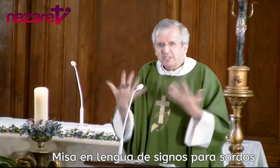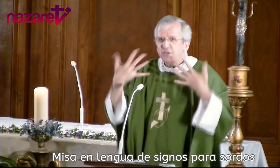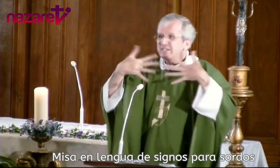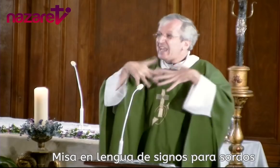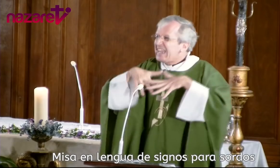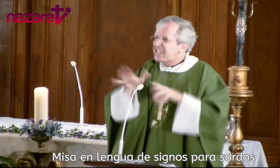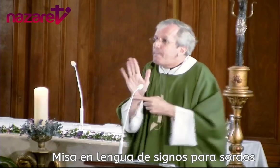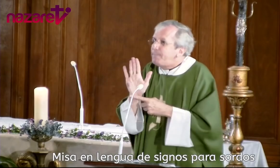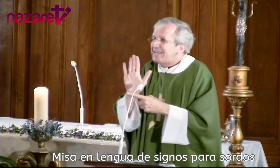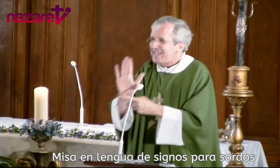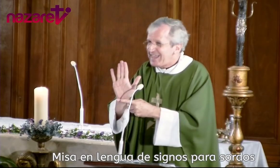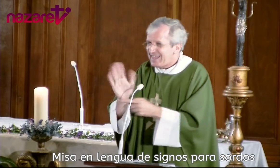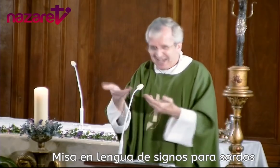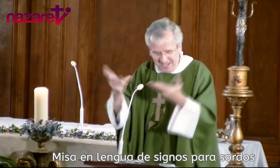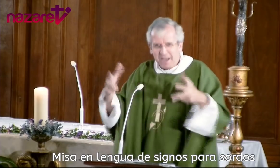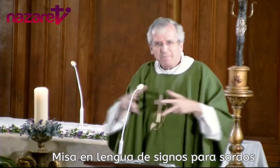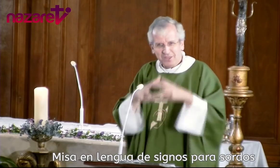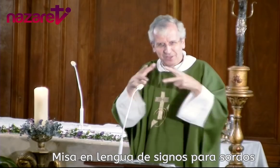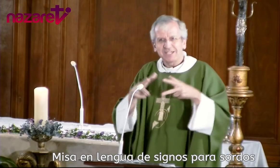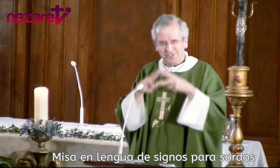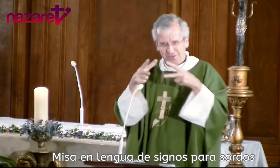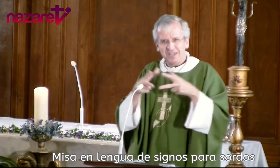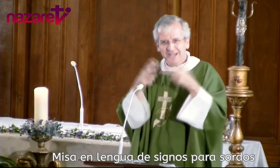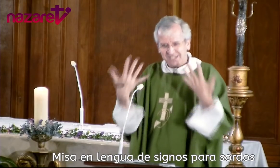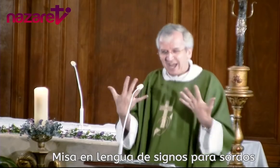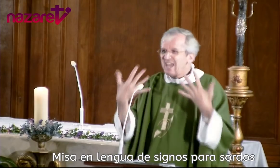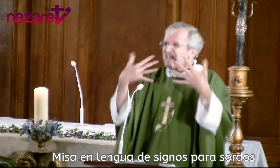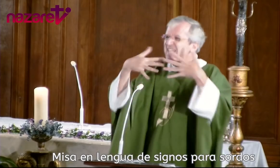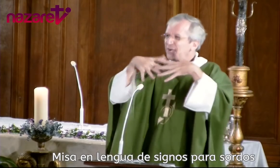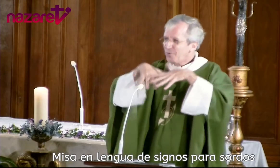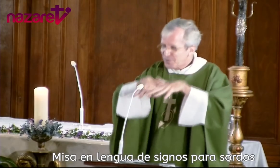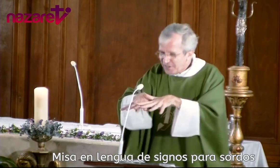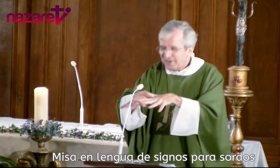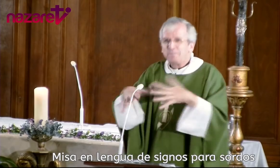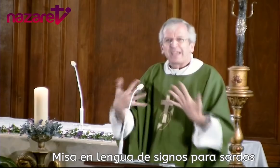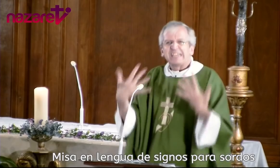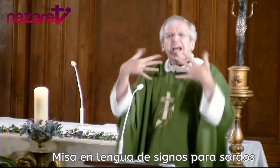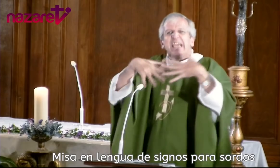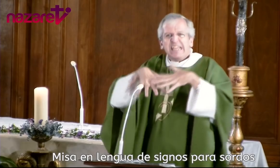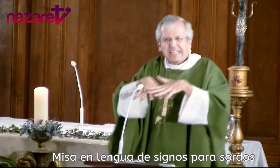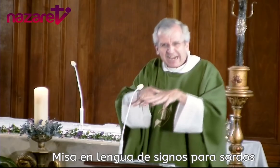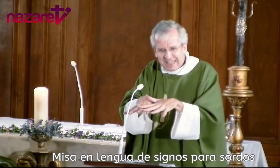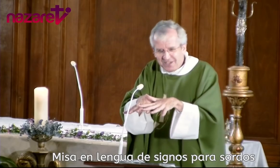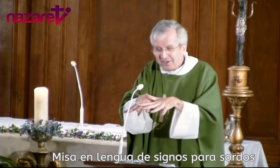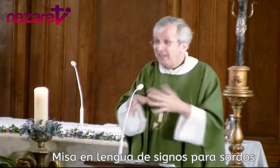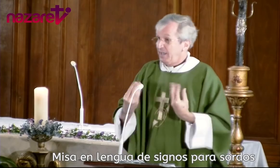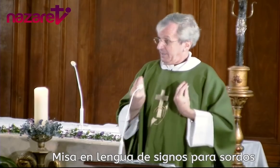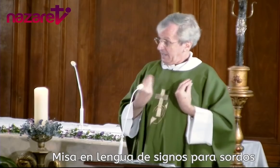es esa presencia en medio de esa sociedad, esa inclusión, esa integración de nuestra